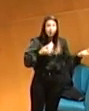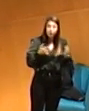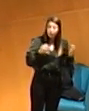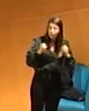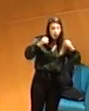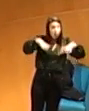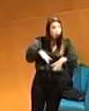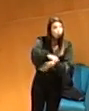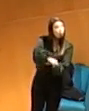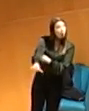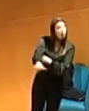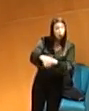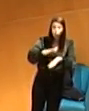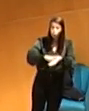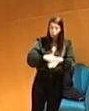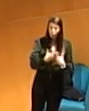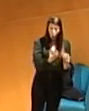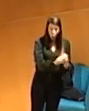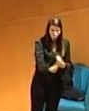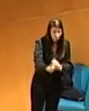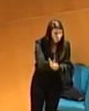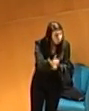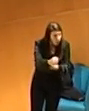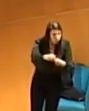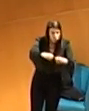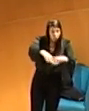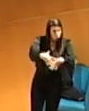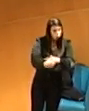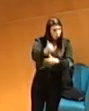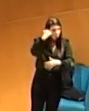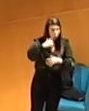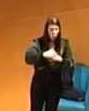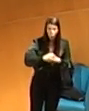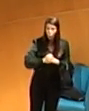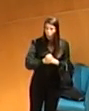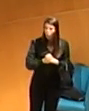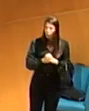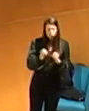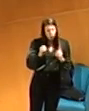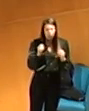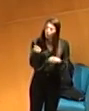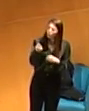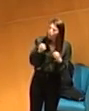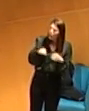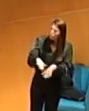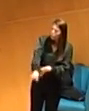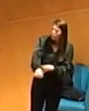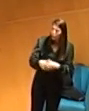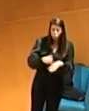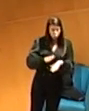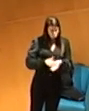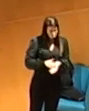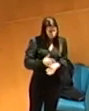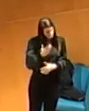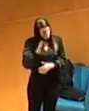jamais. Mais nos enfants qui vont bien se lâchent tout seuls. Quand on nous dit « vous ne lâchez pas », la réalité est que les